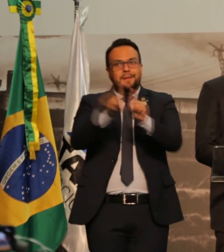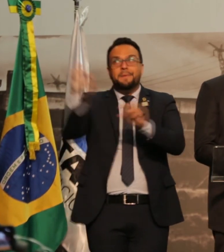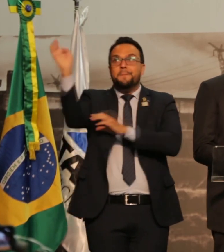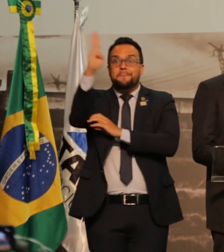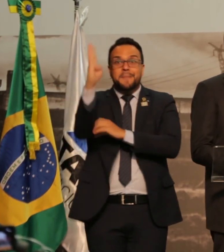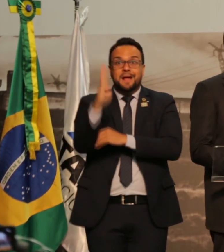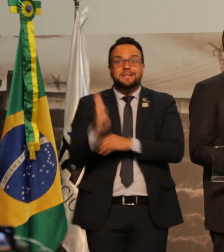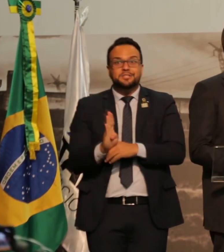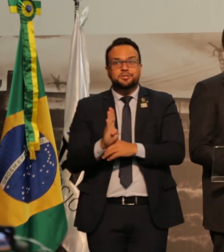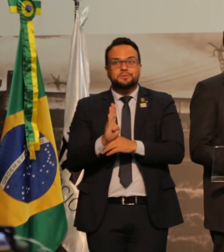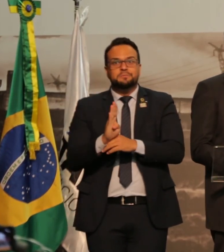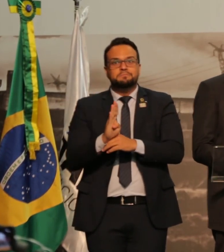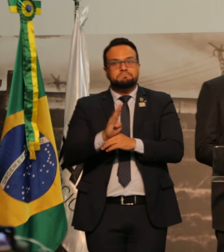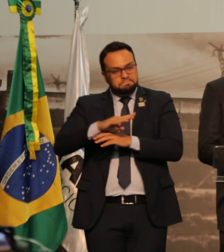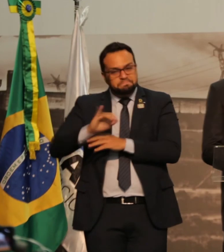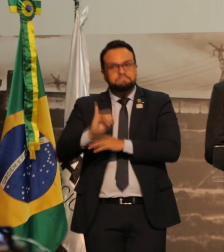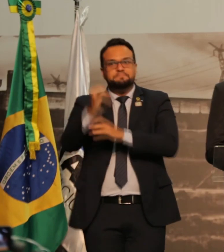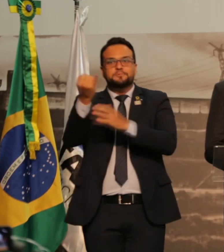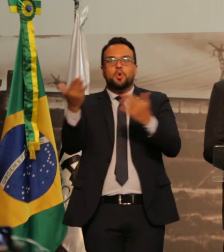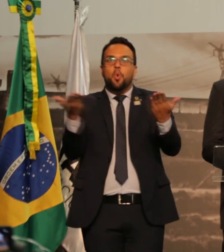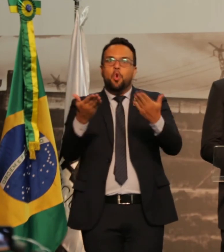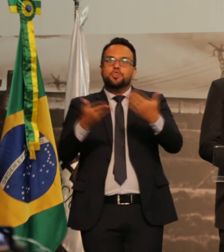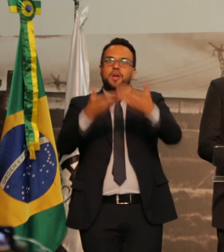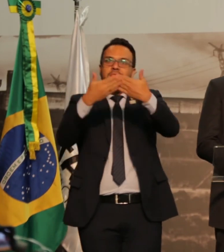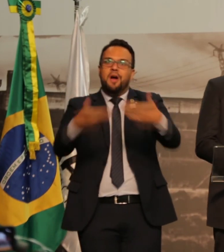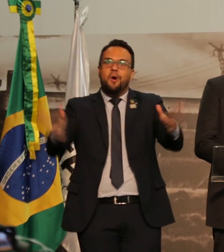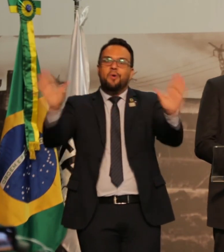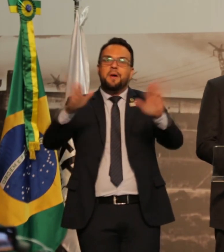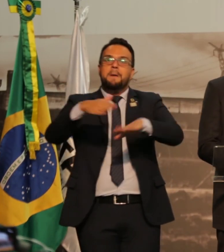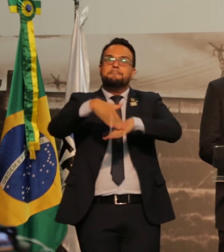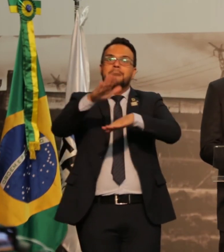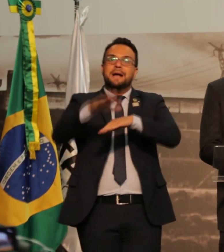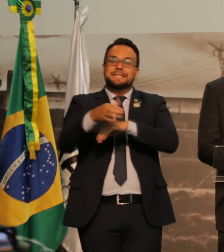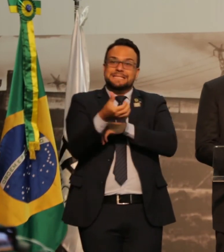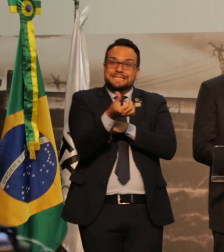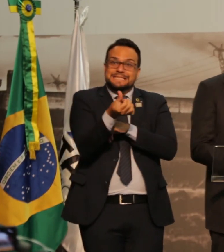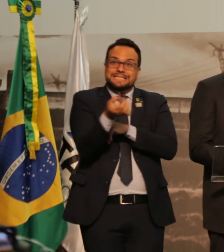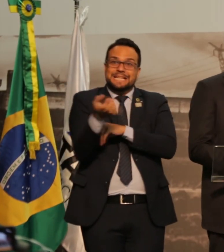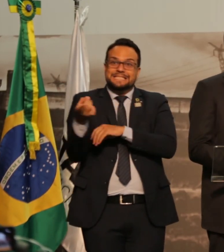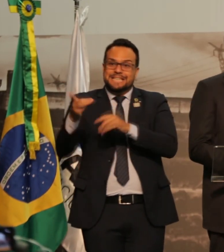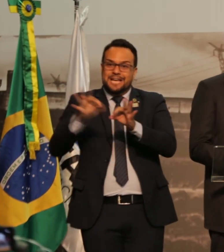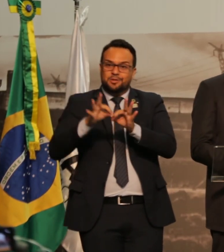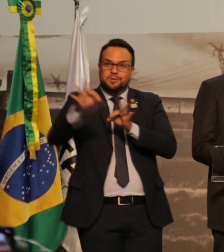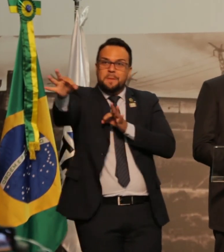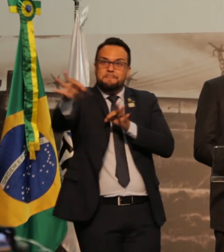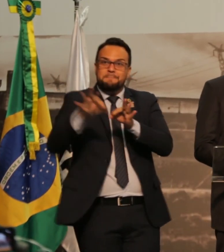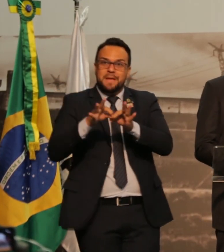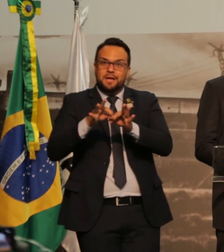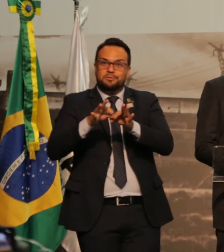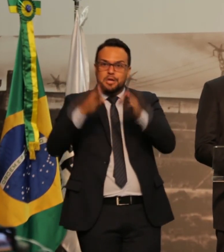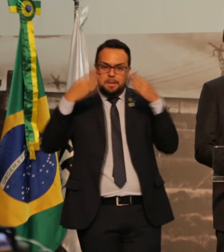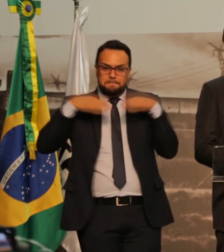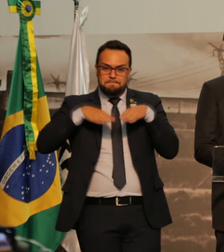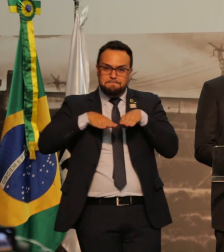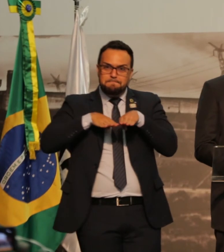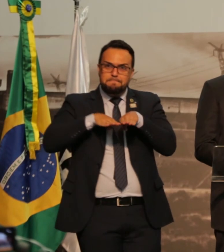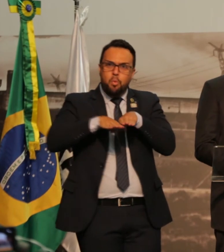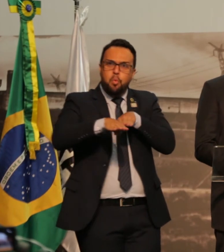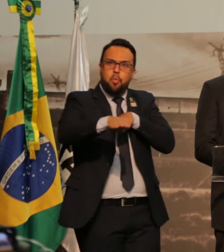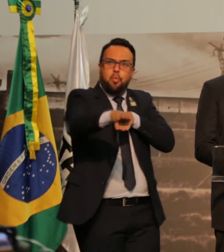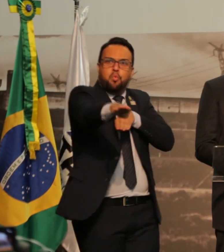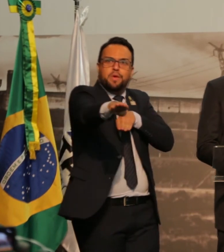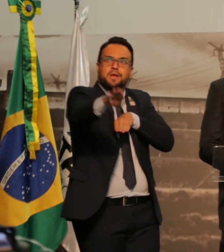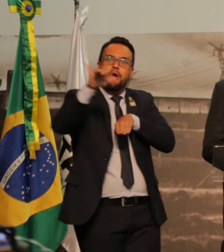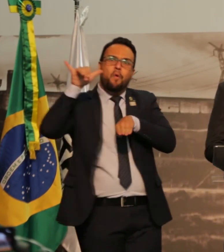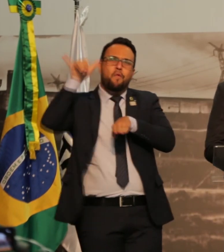beneficia. O que inauguramos hoje, mais 600 metros de pista no aeroporto de Foz do Iguaçu, permitindo voos agora